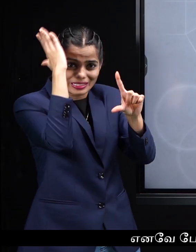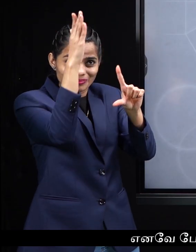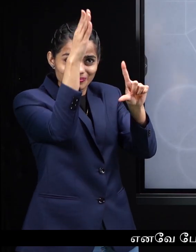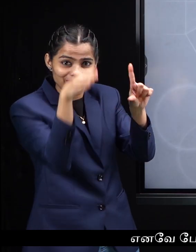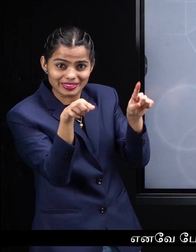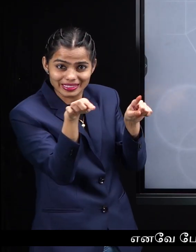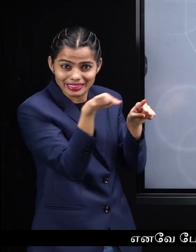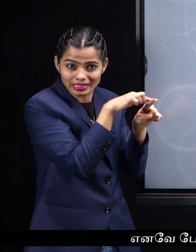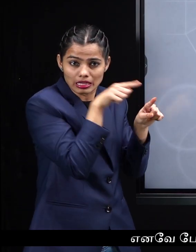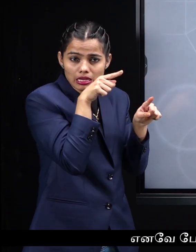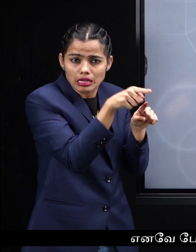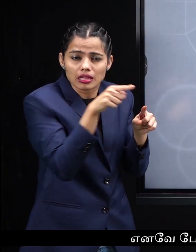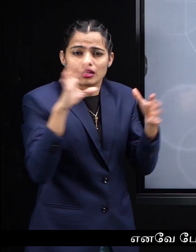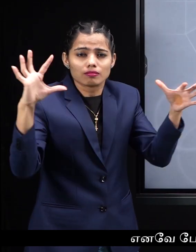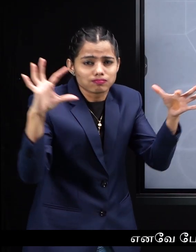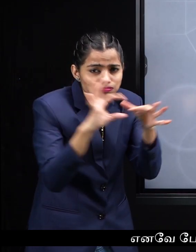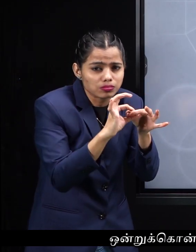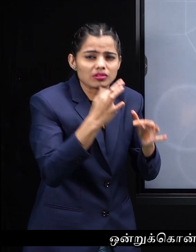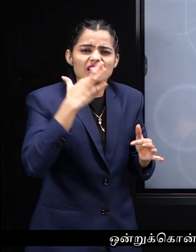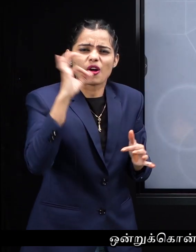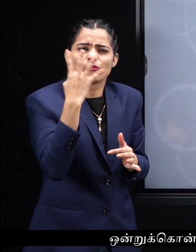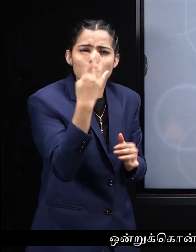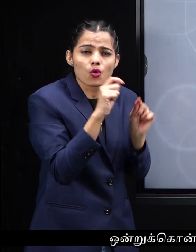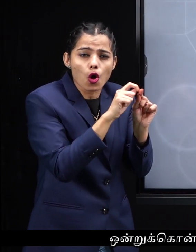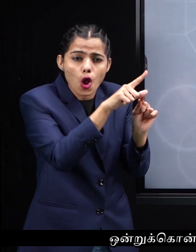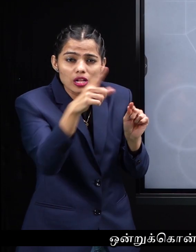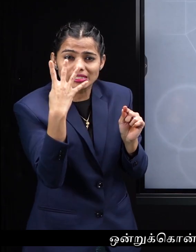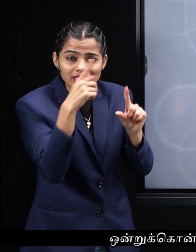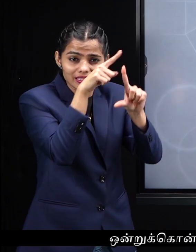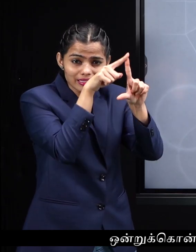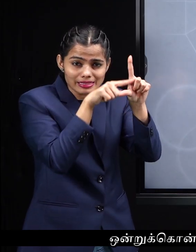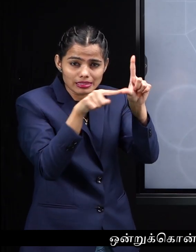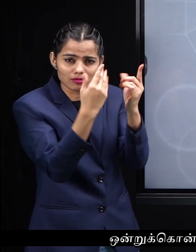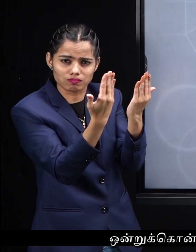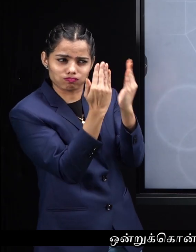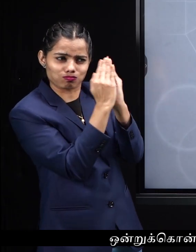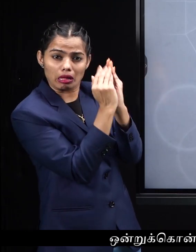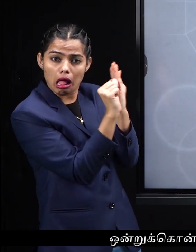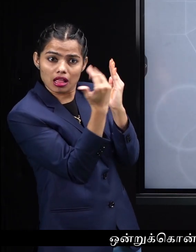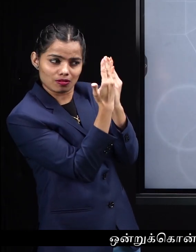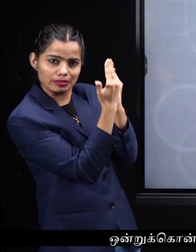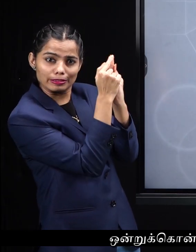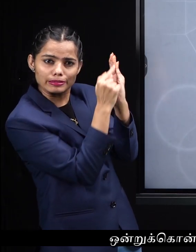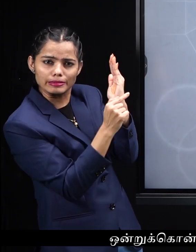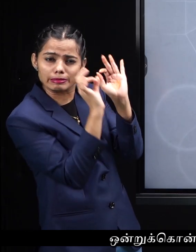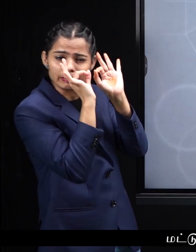4 படி அனைத்து வலது கோணங்களும் ஒன்றுக்கொன்று சமமாக இருக்கும். இது செங்கோண முக்கோணங்களுக்கு மட்டுமே